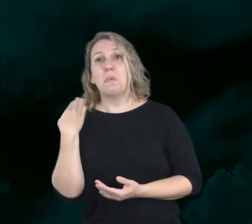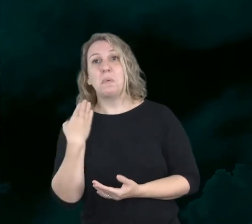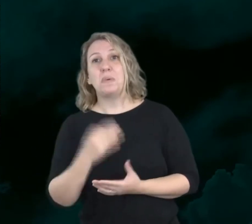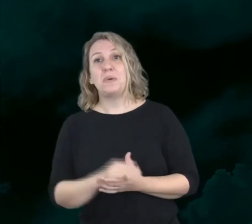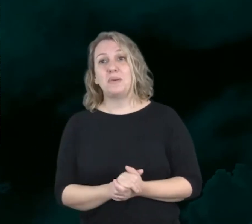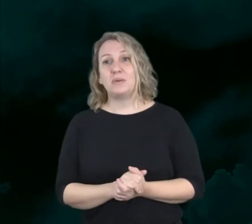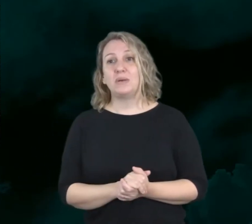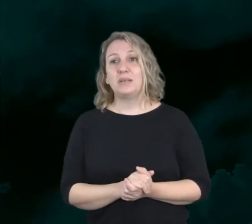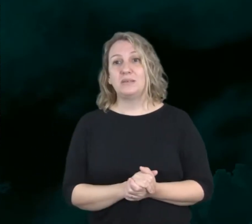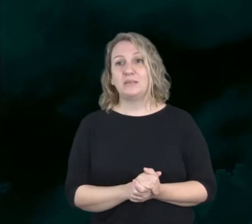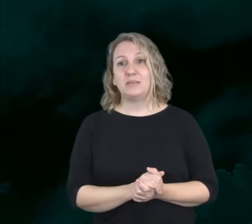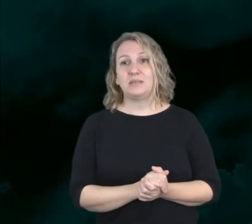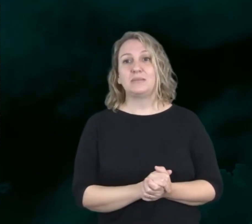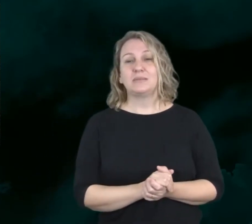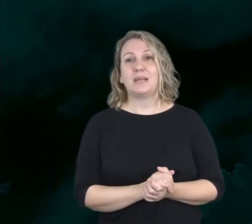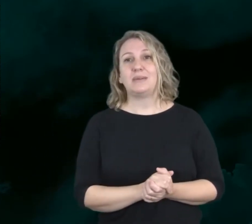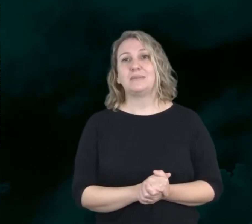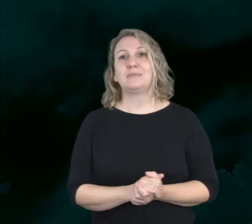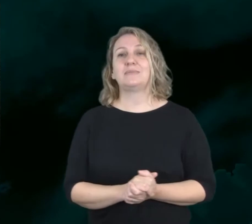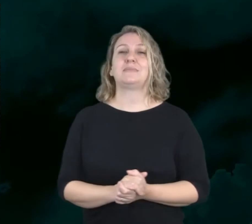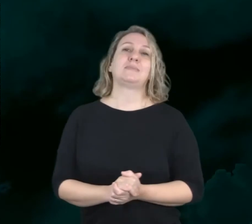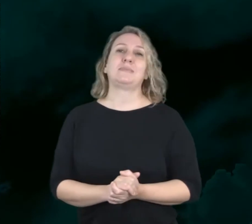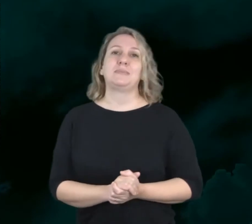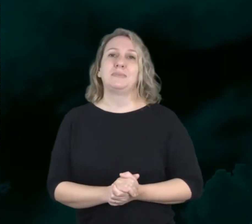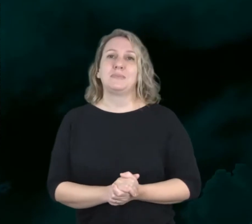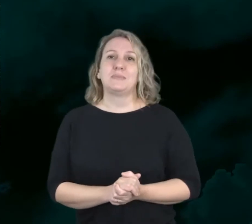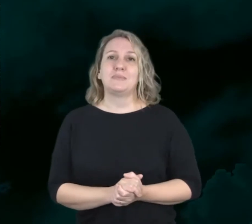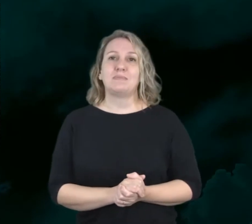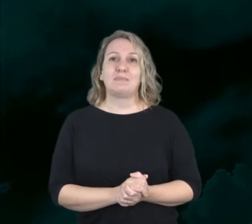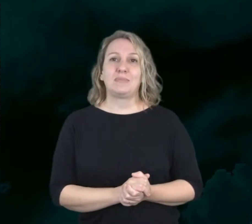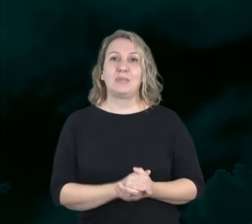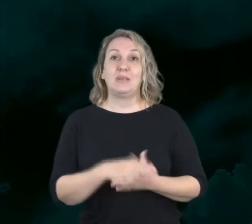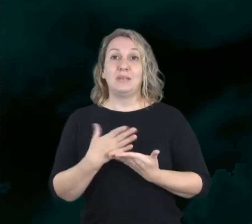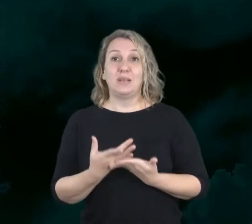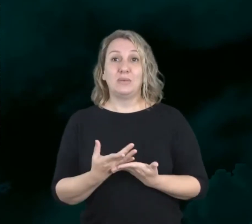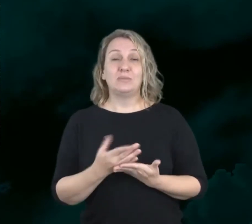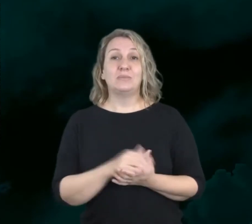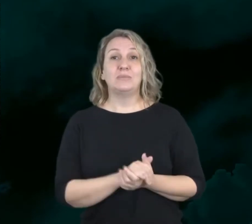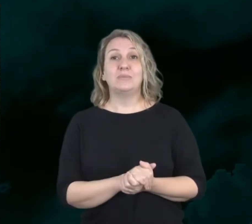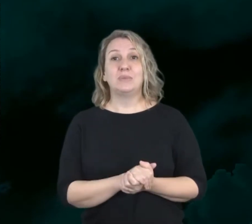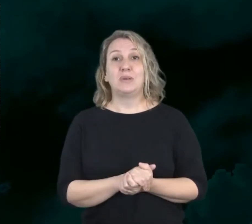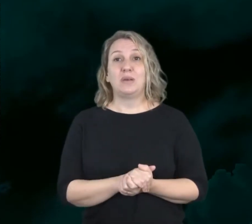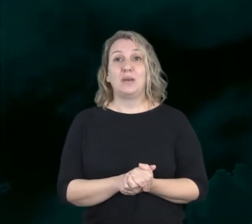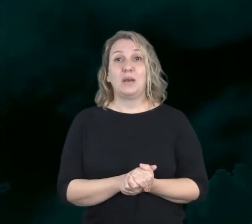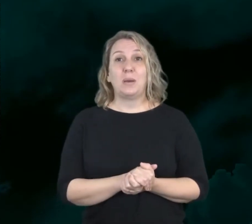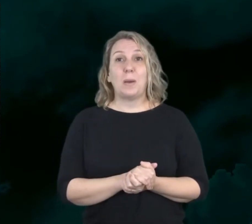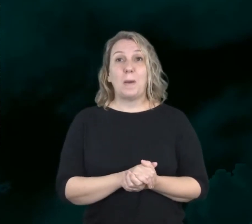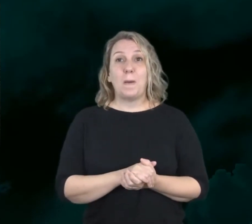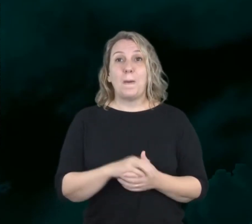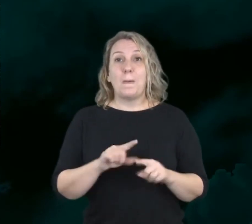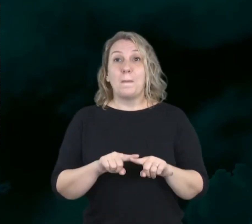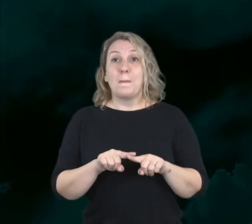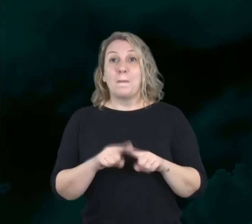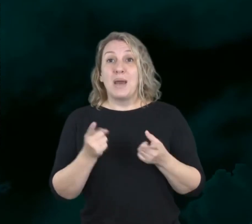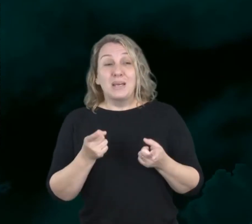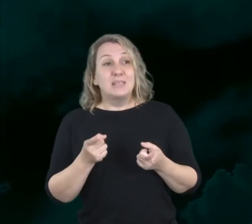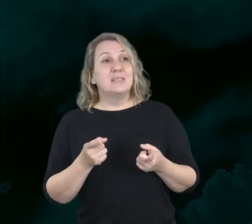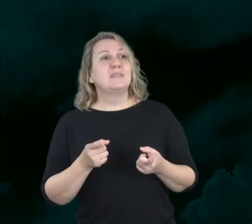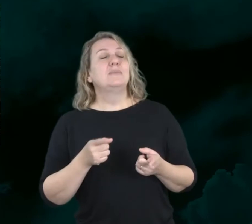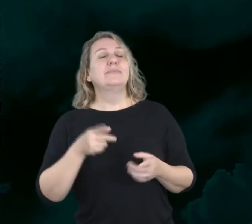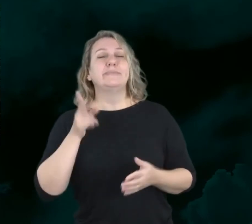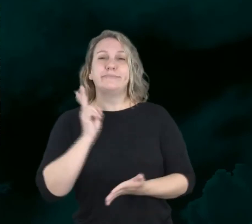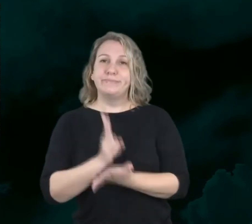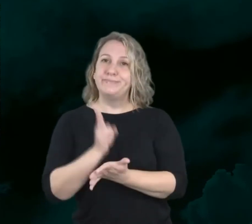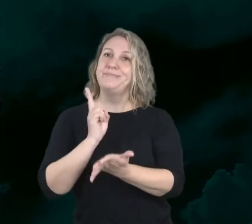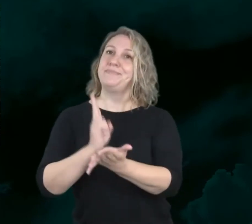com lágrimas, com fadiga, estavam ali, né, pastoreando, apacentando as pessoas, ensinando